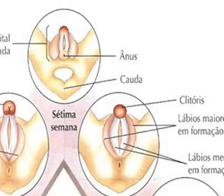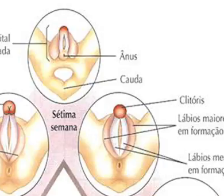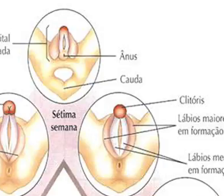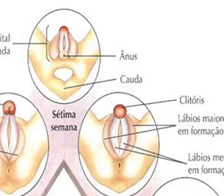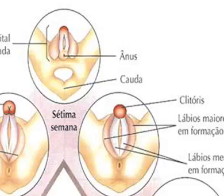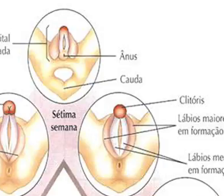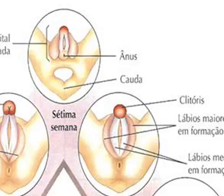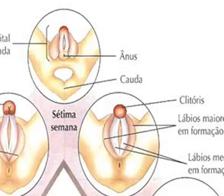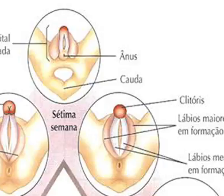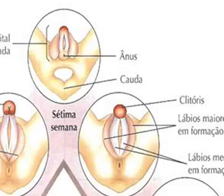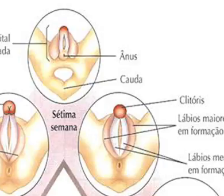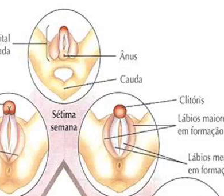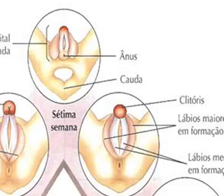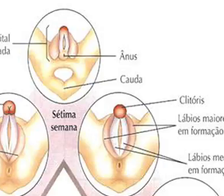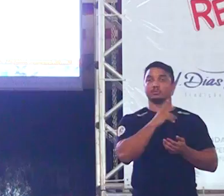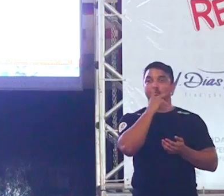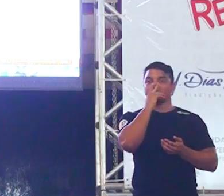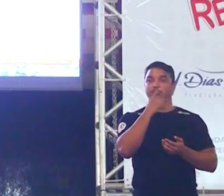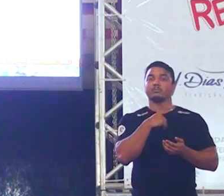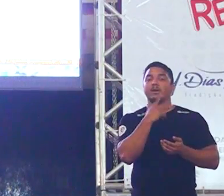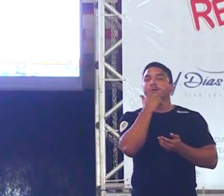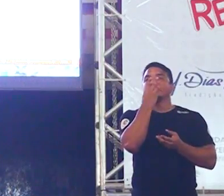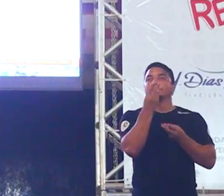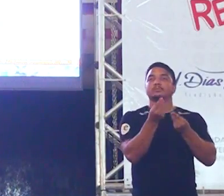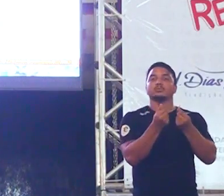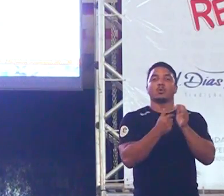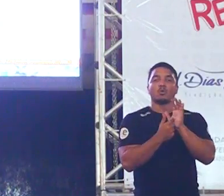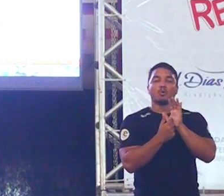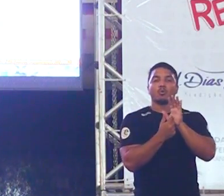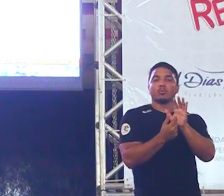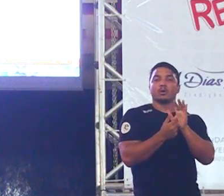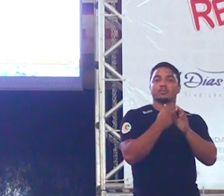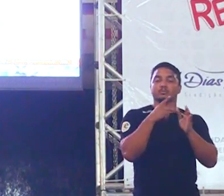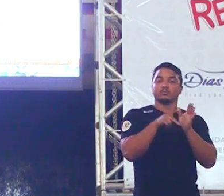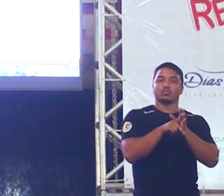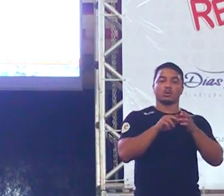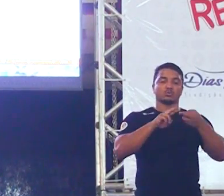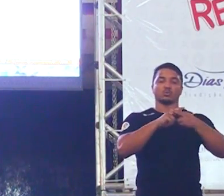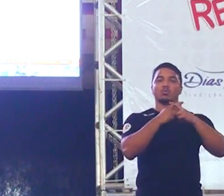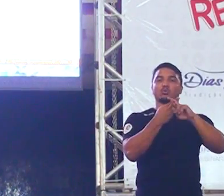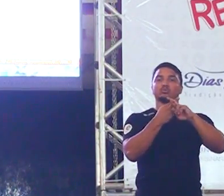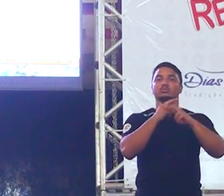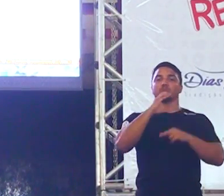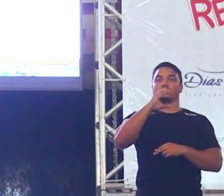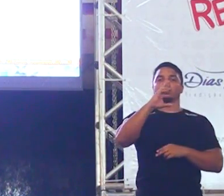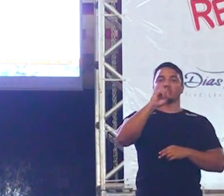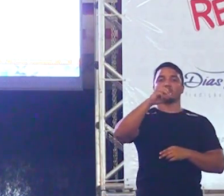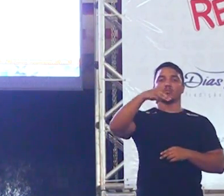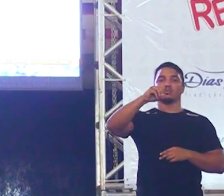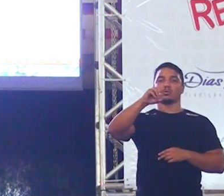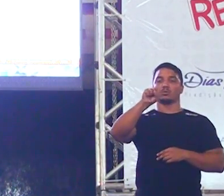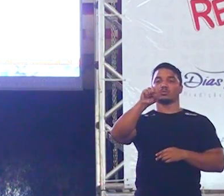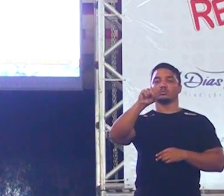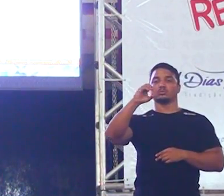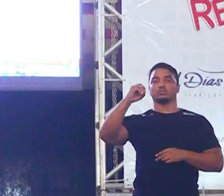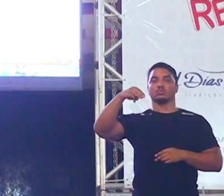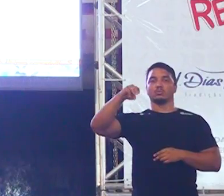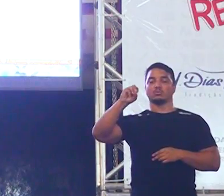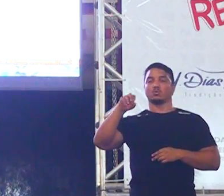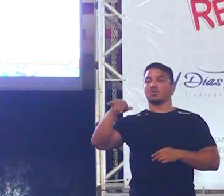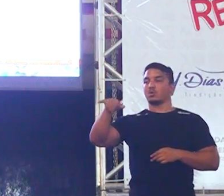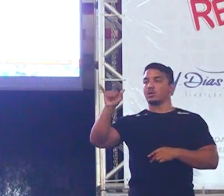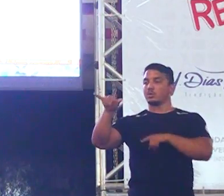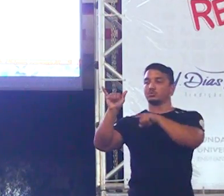que existe a expressão do cromossomo Y, que é essa expressão